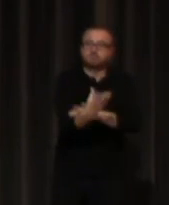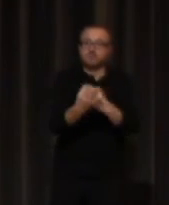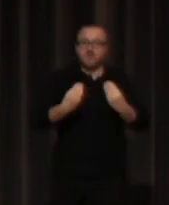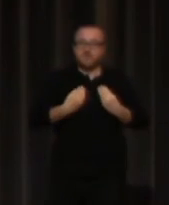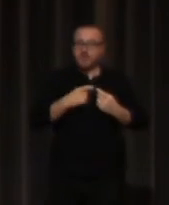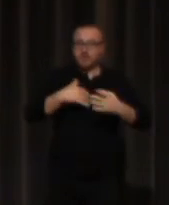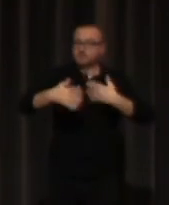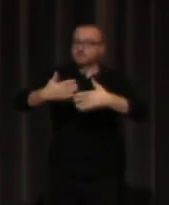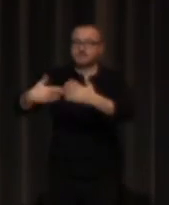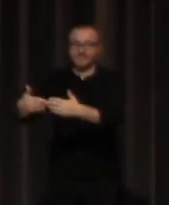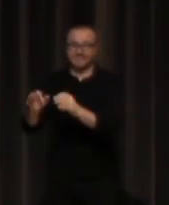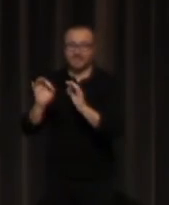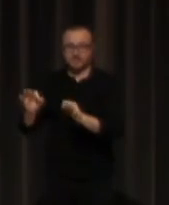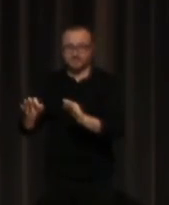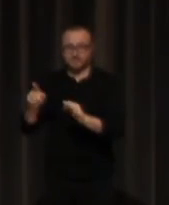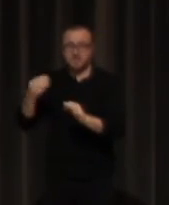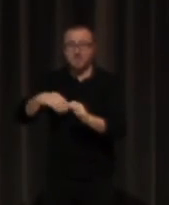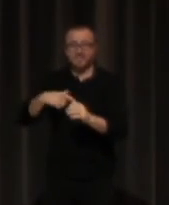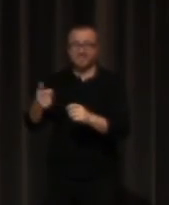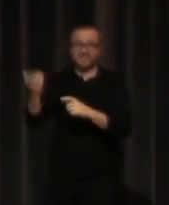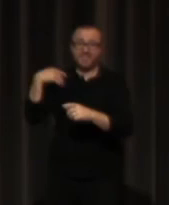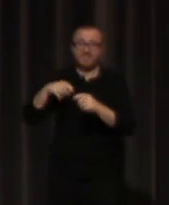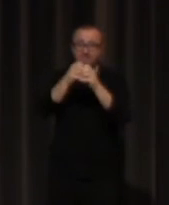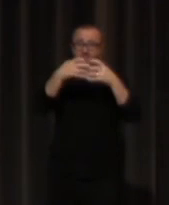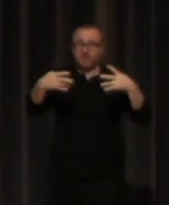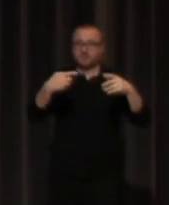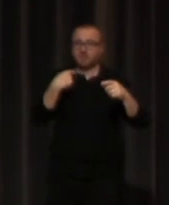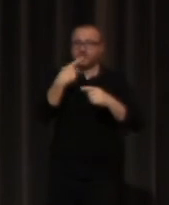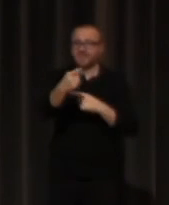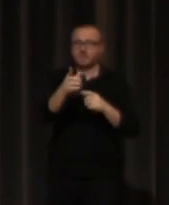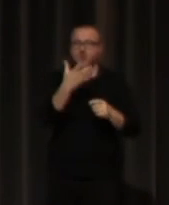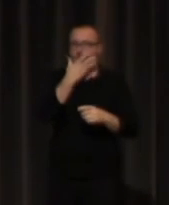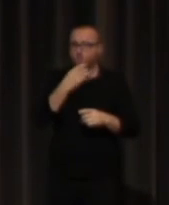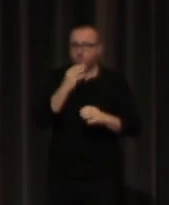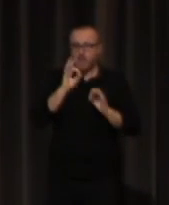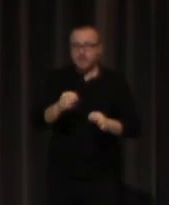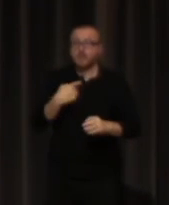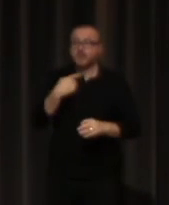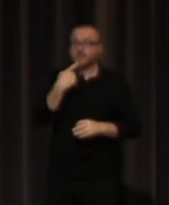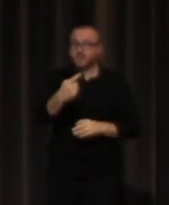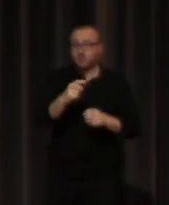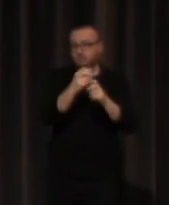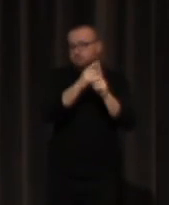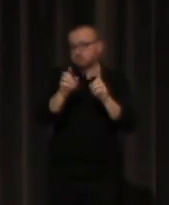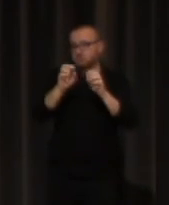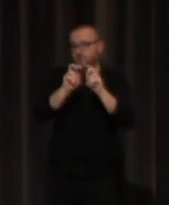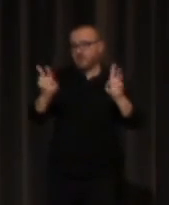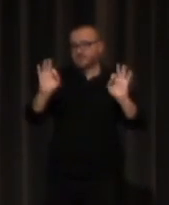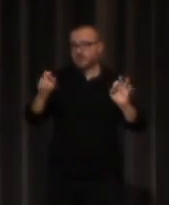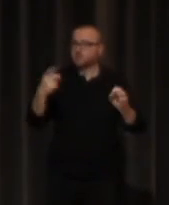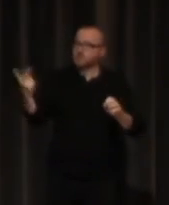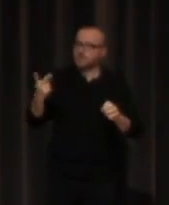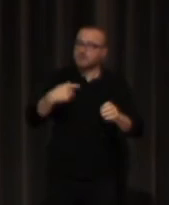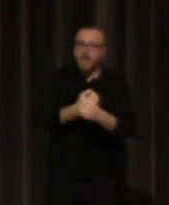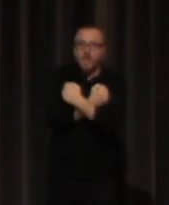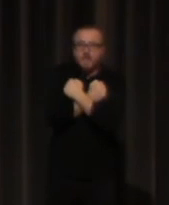és, torno ara en aquell vers tan bonic de Kosovel, Alice Ljubiva, ens estimem,